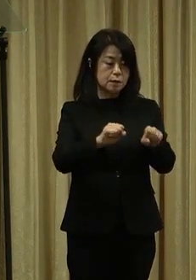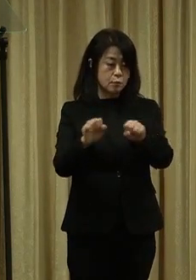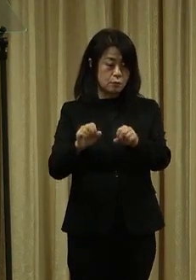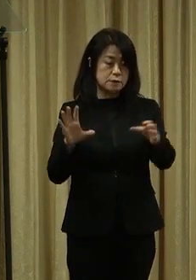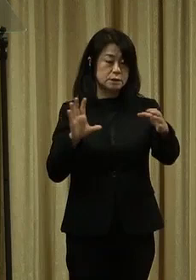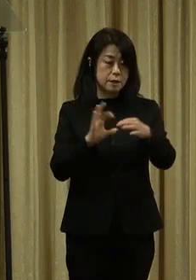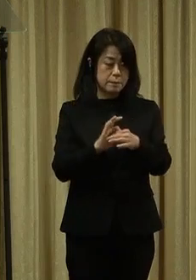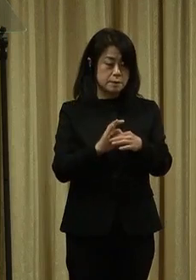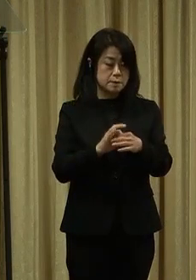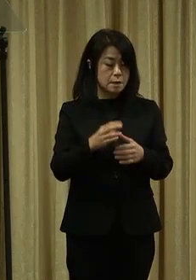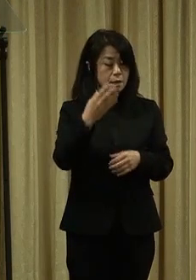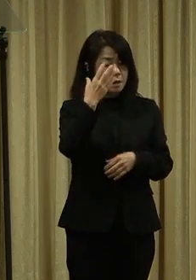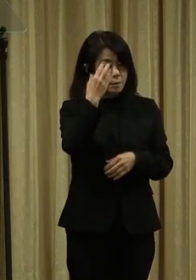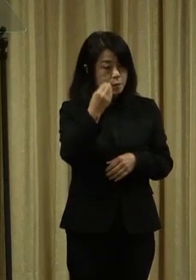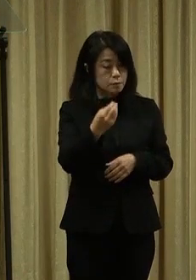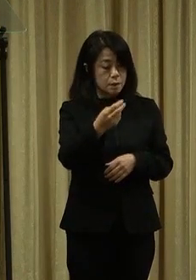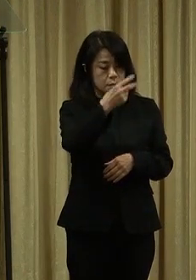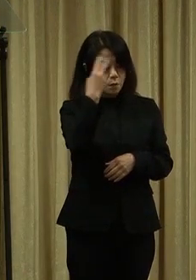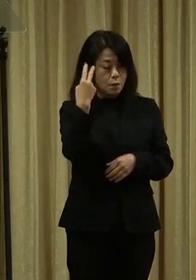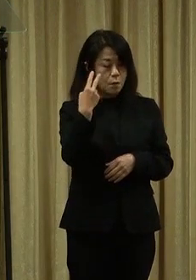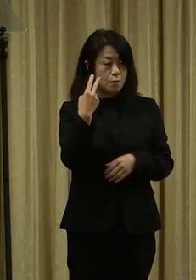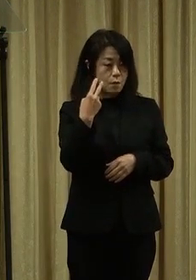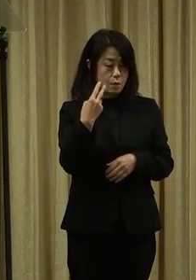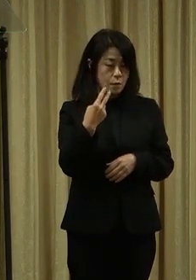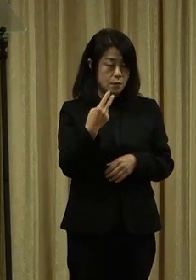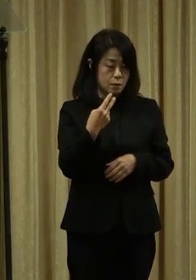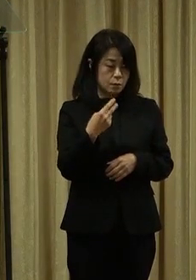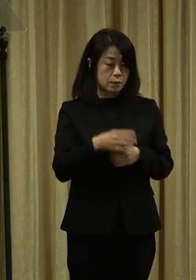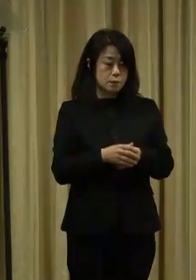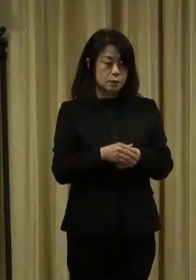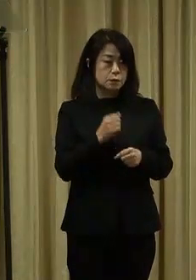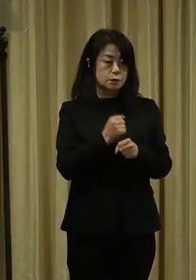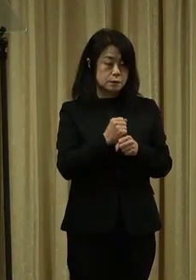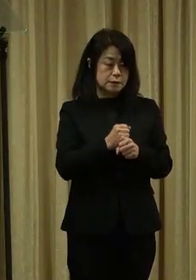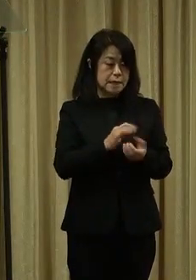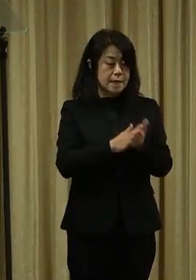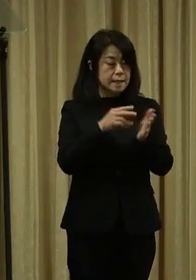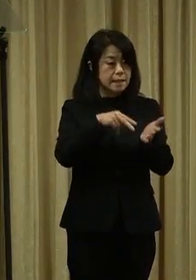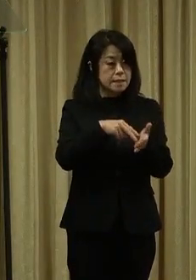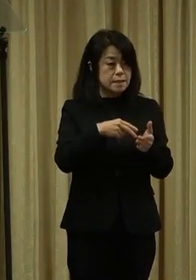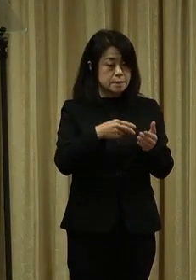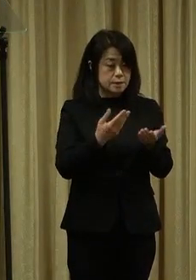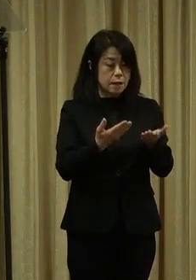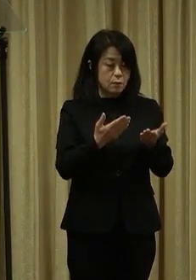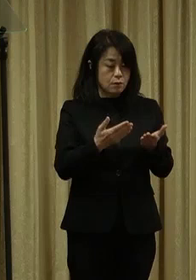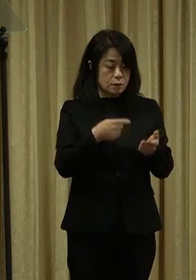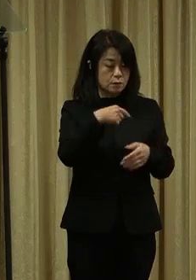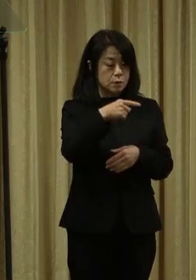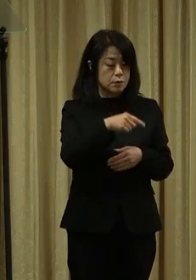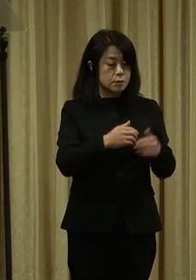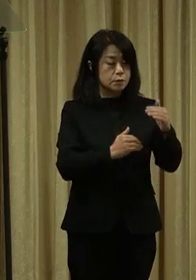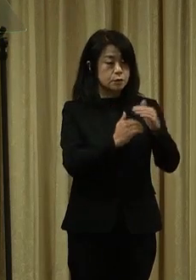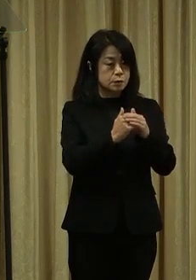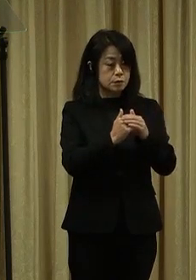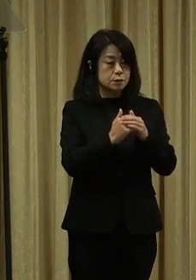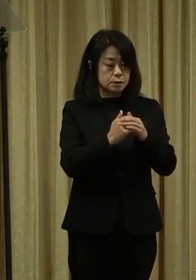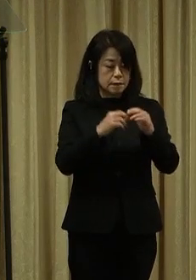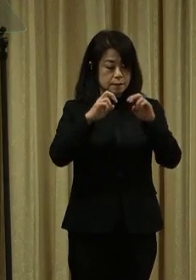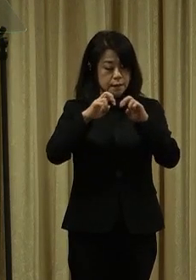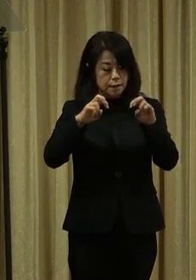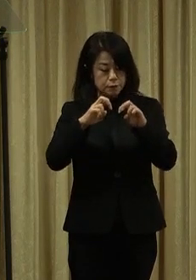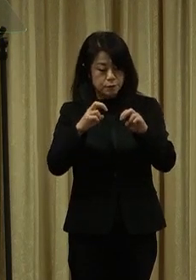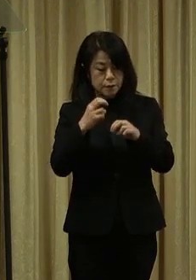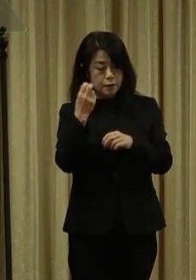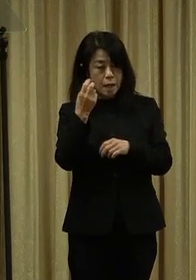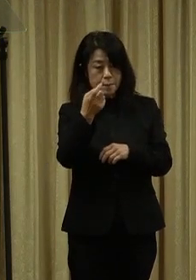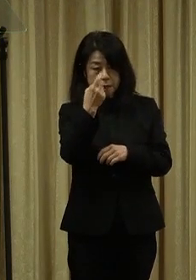次に魅力と活力ある高校教育の充実です。まず県立学校での教育の充実や探究的な学びなどを